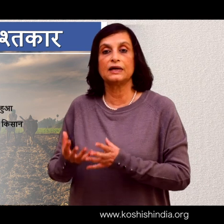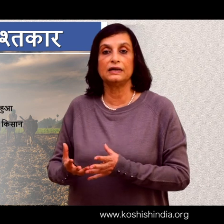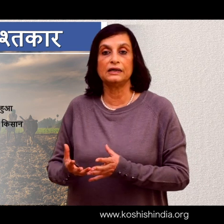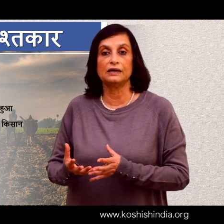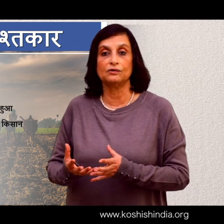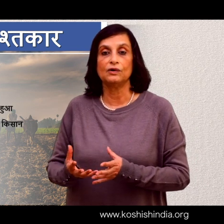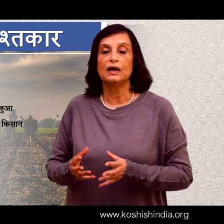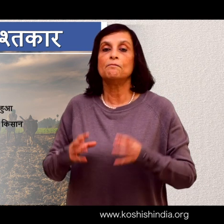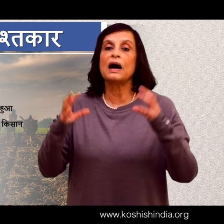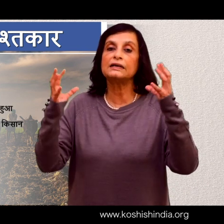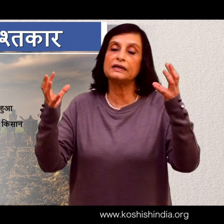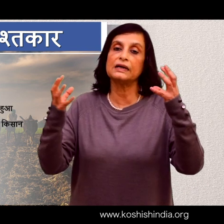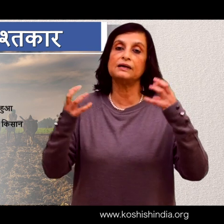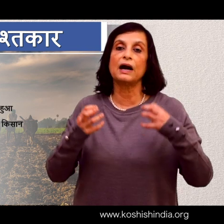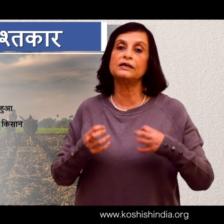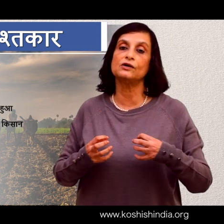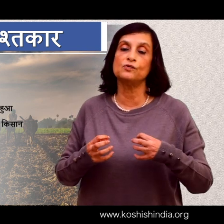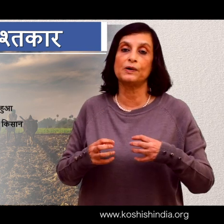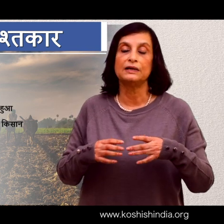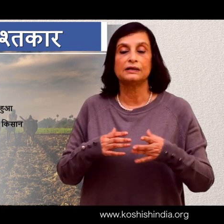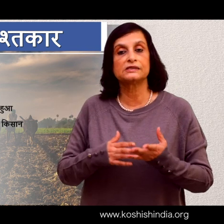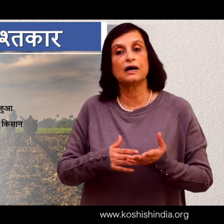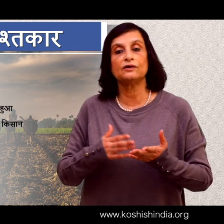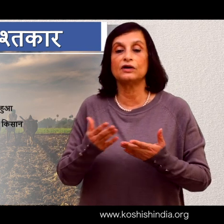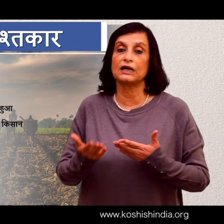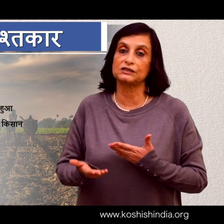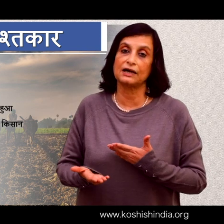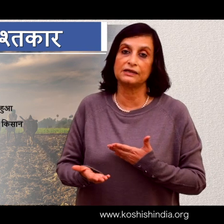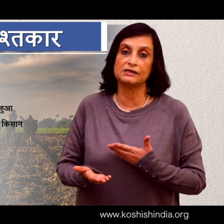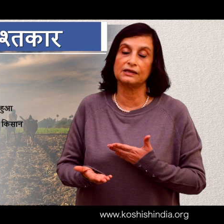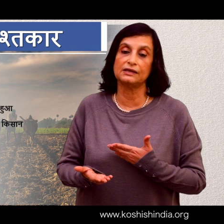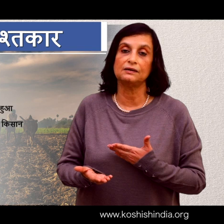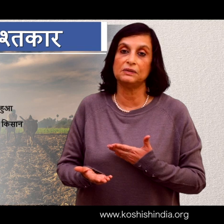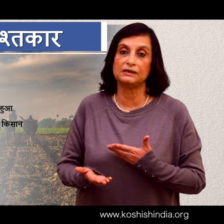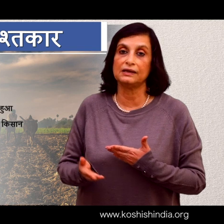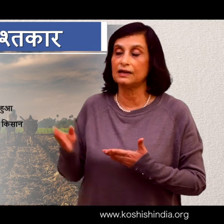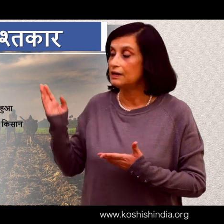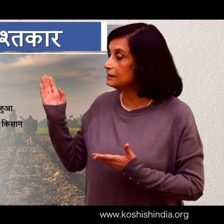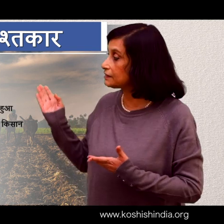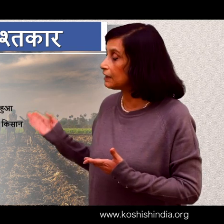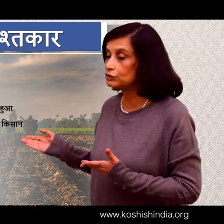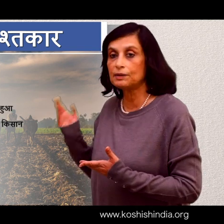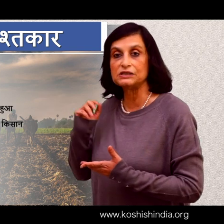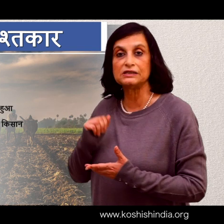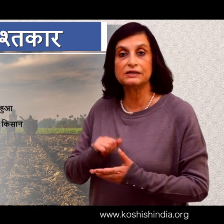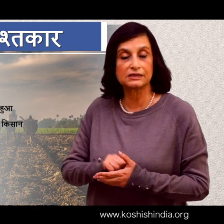अमेरिकाहोयाभारत। किसानोंऔरखेतीकरनेवालोंकाजीवनबाजारकीमांगपरनिर्भरकरताहै। इससारांशकोअच्छीतरहसमझलें।